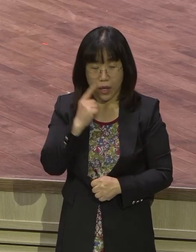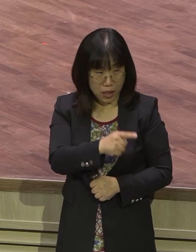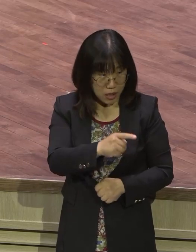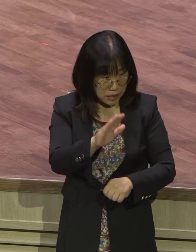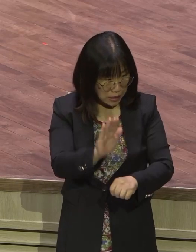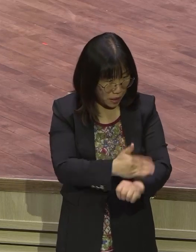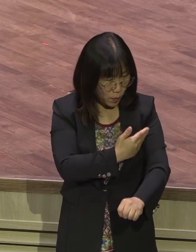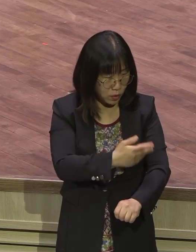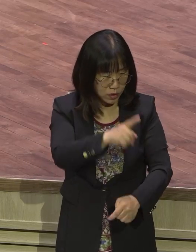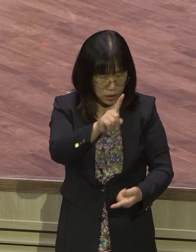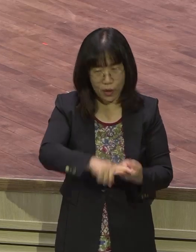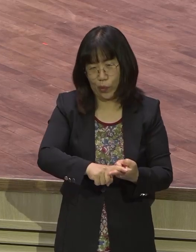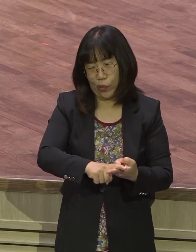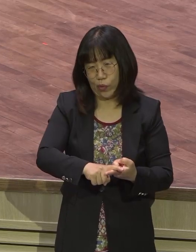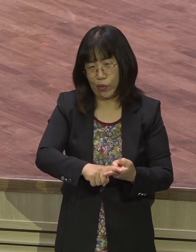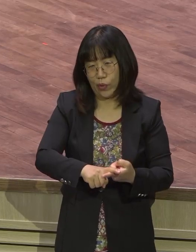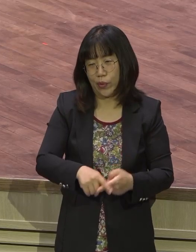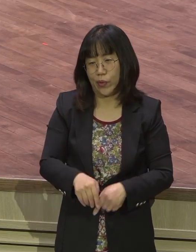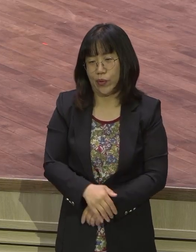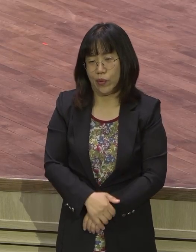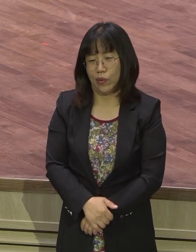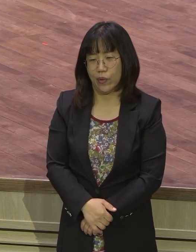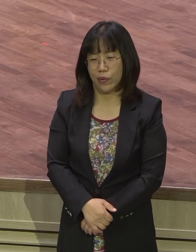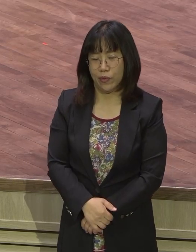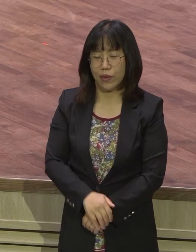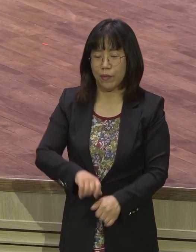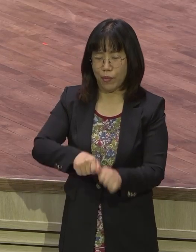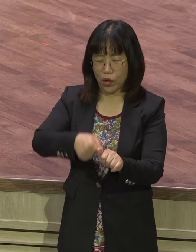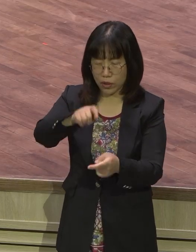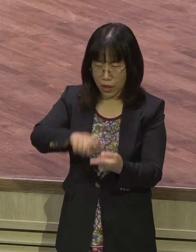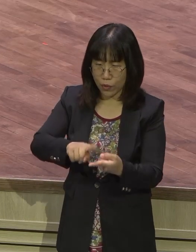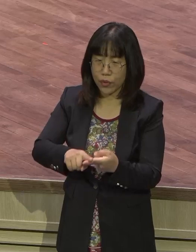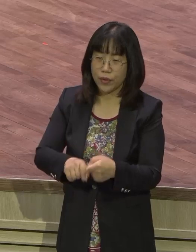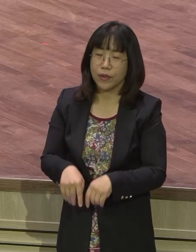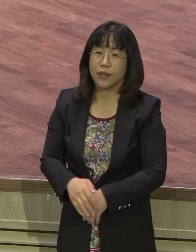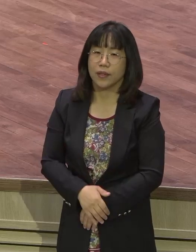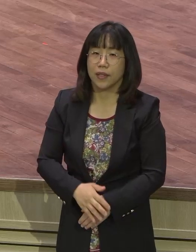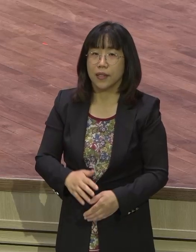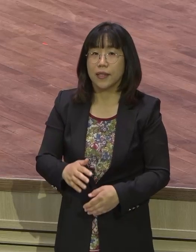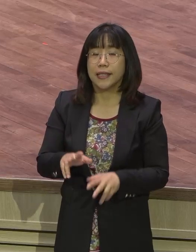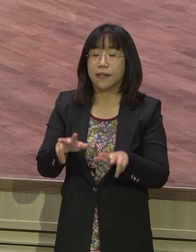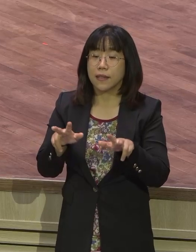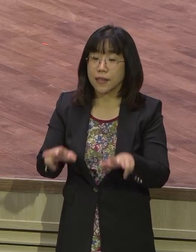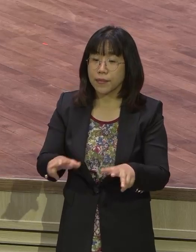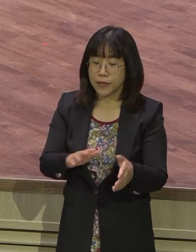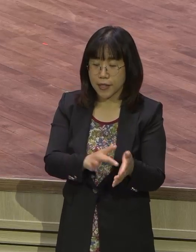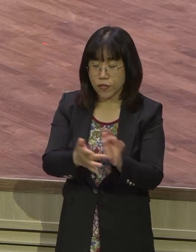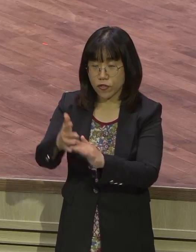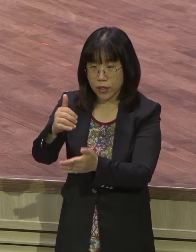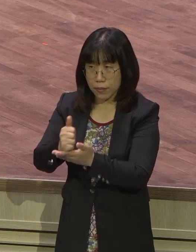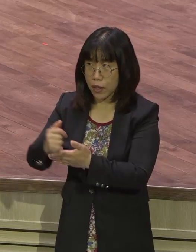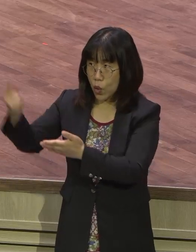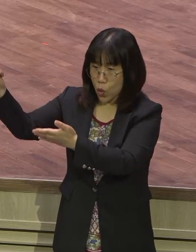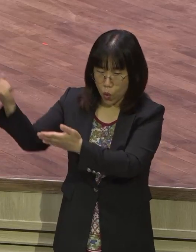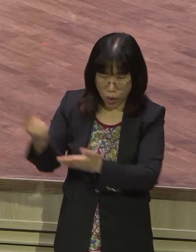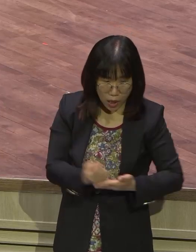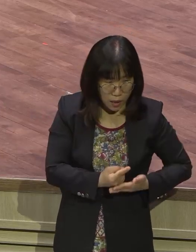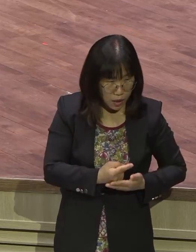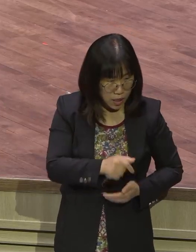지금도 그래요 구약 때 그랬는데 예수 그리스도 오셔가지고 이 모든 다섯 가지 죄사법을 다